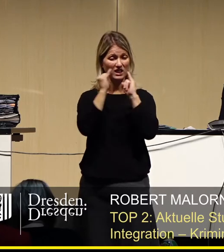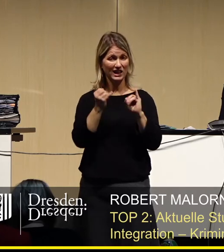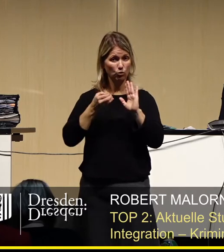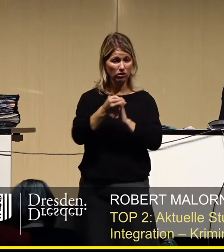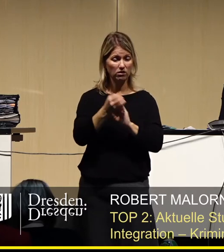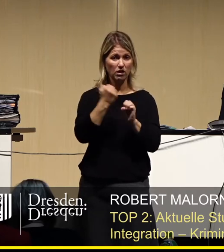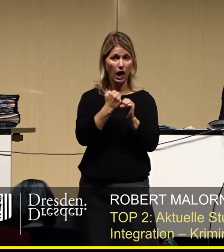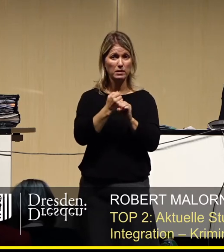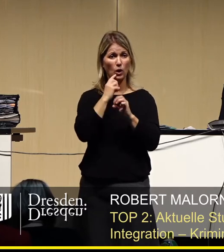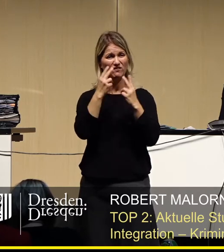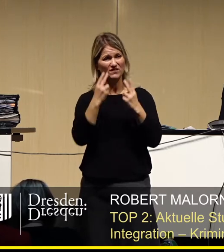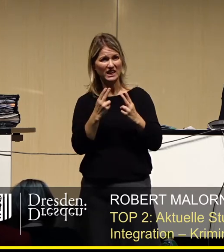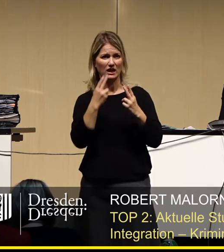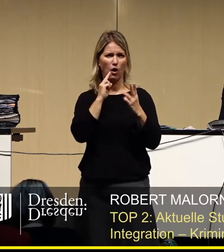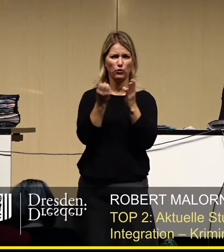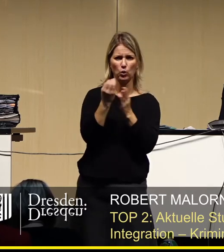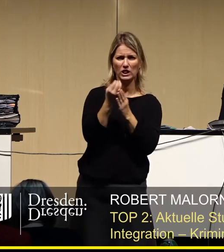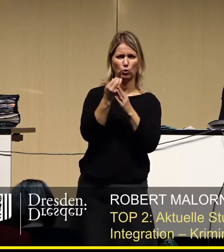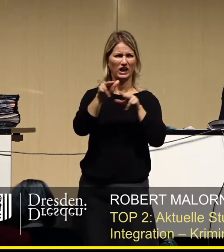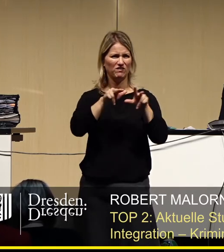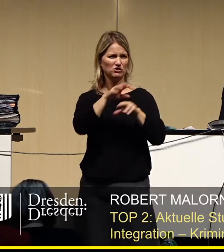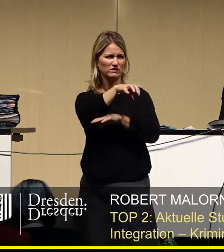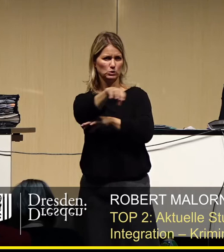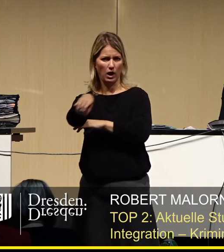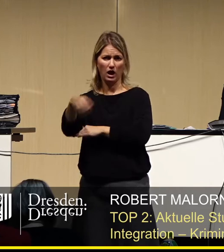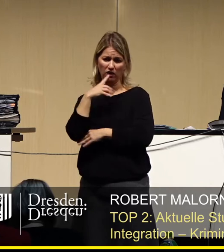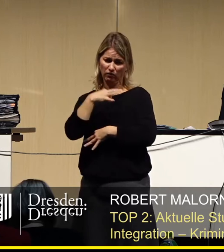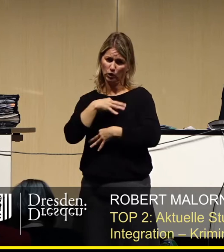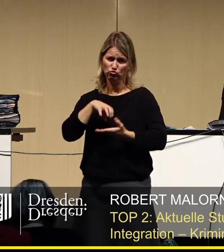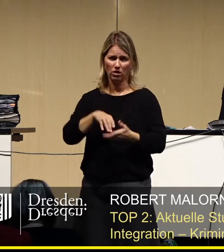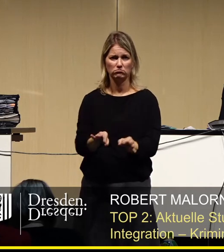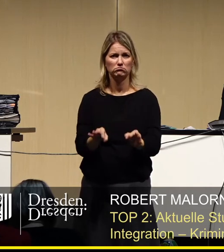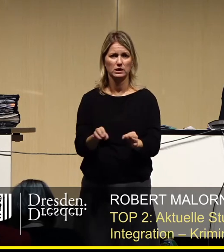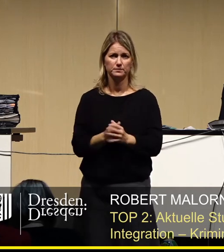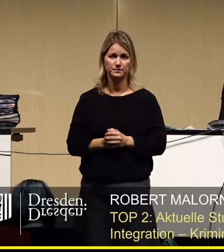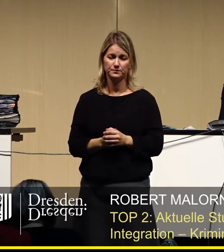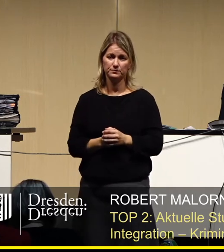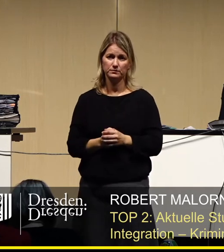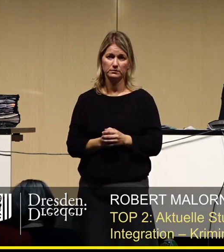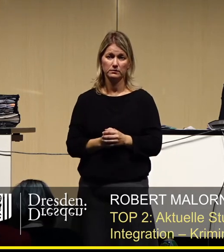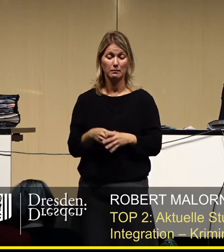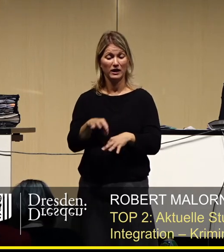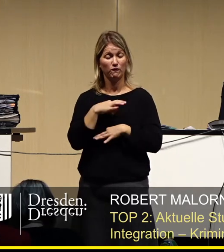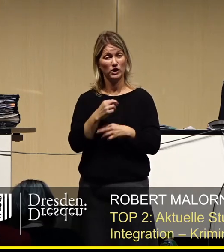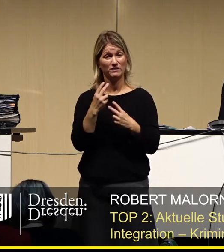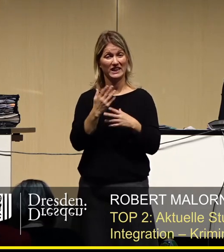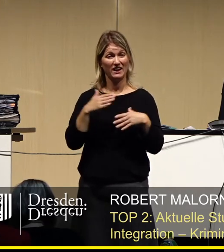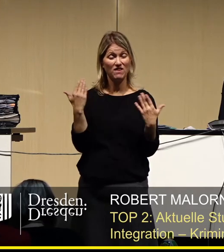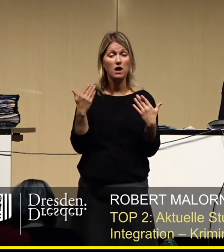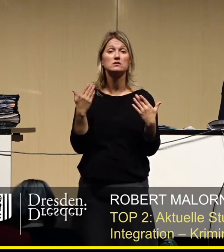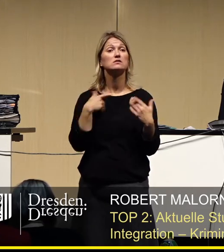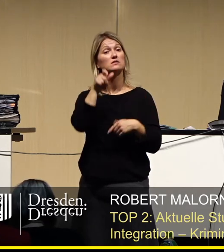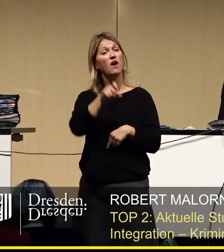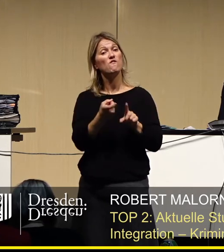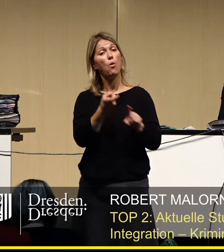wichtigen Wirtschaftszweigen und in der Kultur, was unserer Stadt auch wirklich gut tut. Für uns darf es, und das ist der entscheidende Punkt, nicht darauf ankommen, woher man